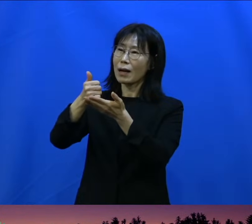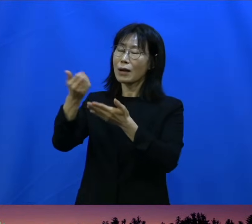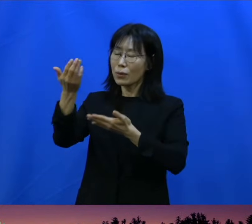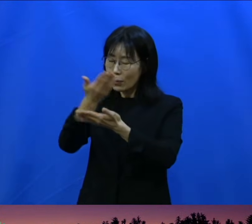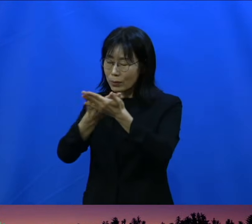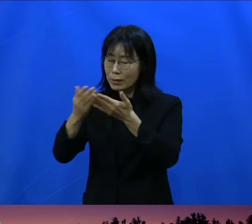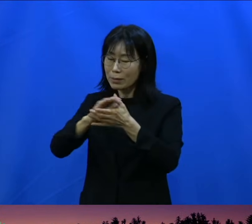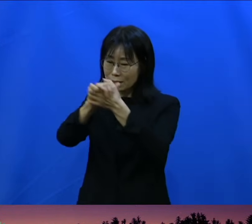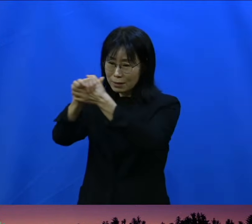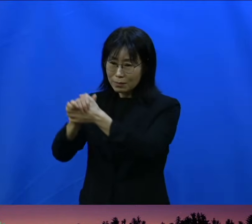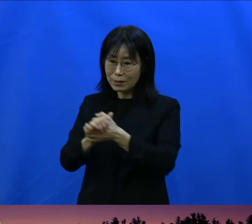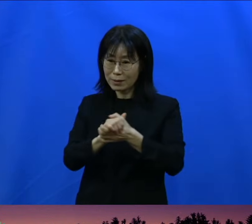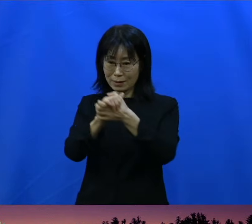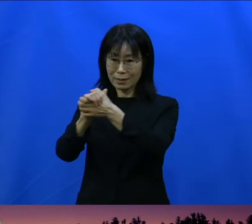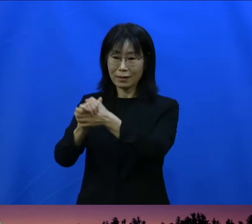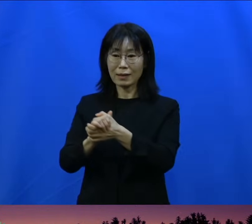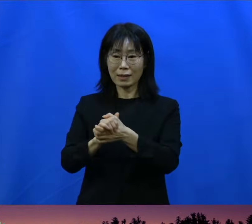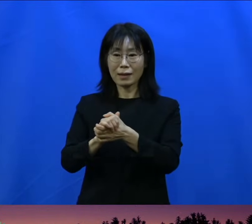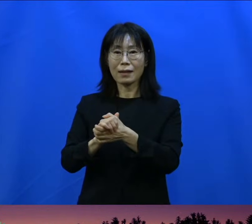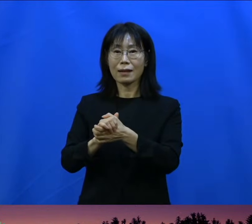죄를 쉽게 다루지 않는,